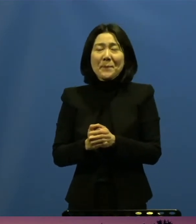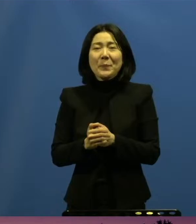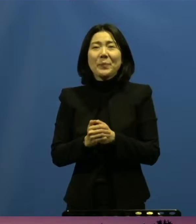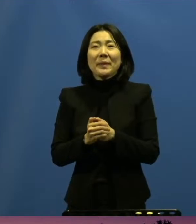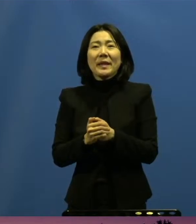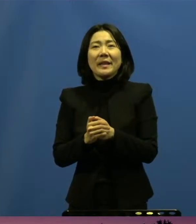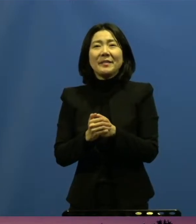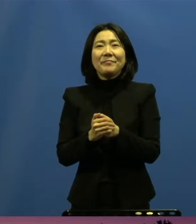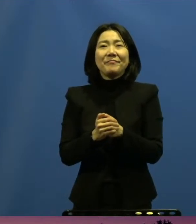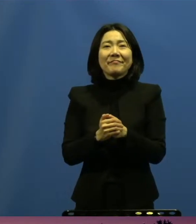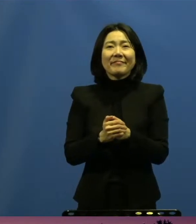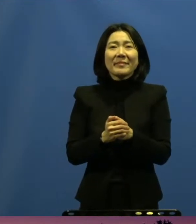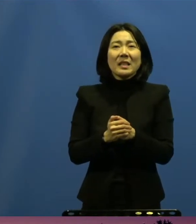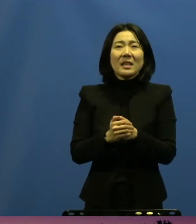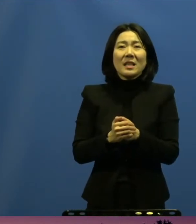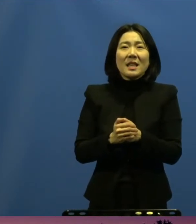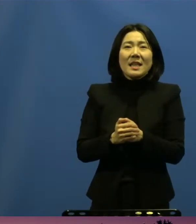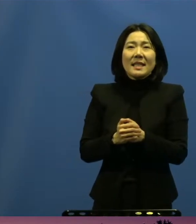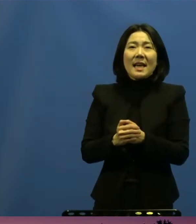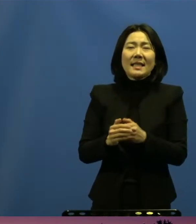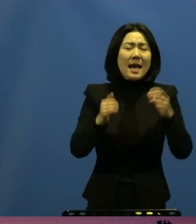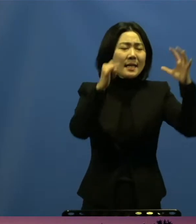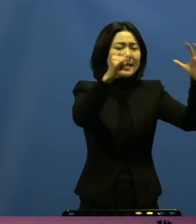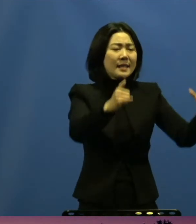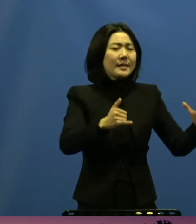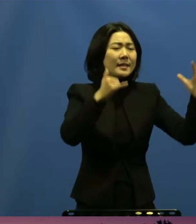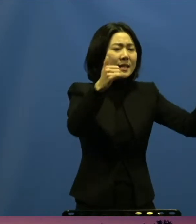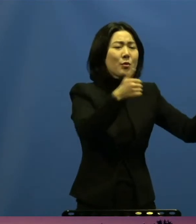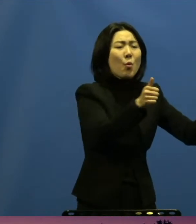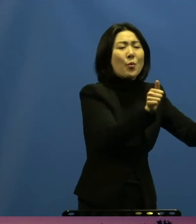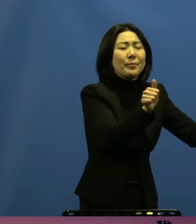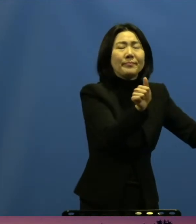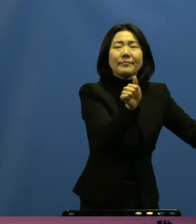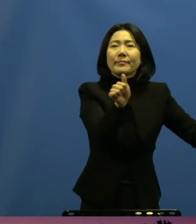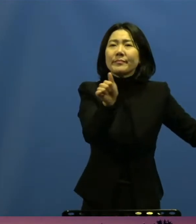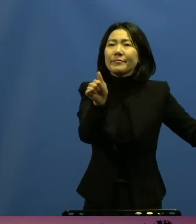세상 던지고 십자가 보내 세상 등지고